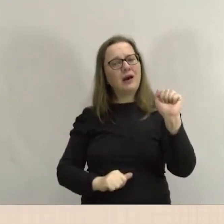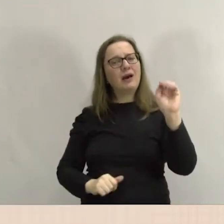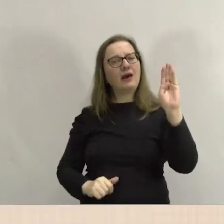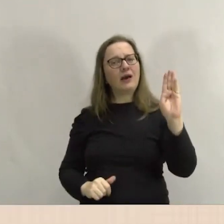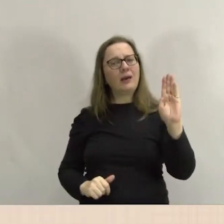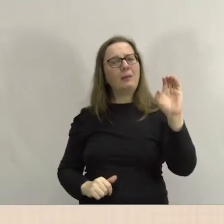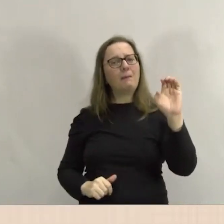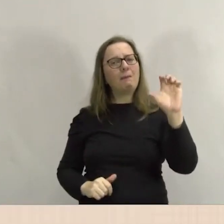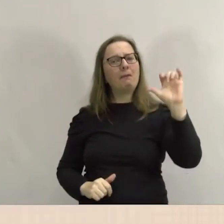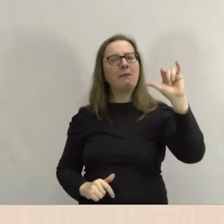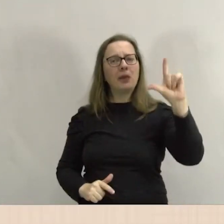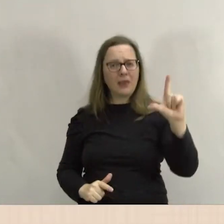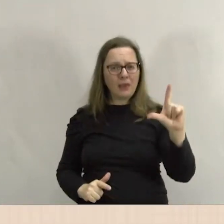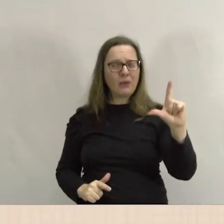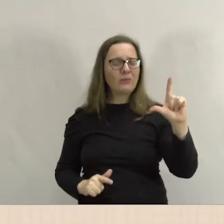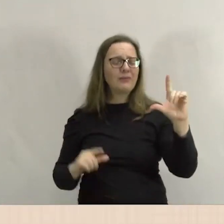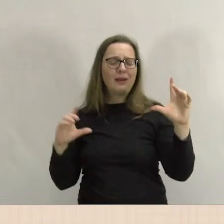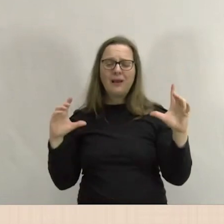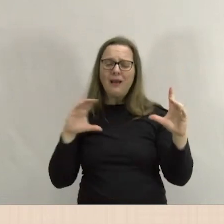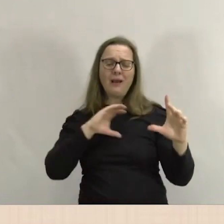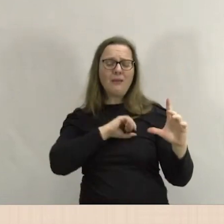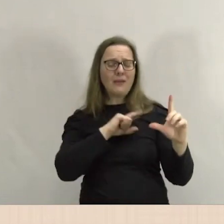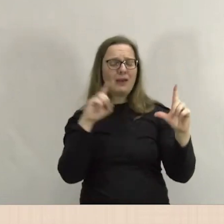1 João capítulo 3,